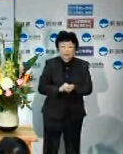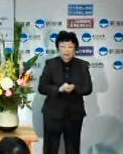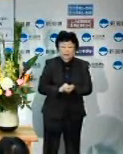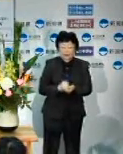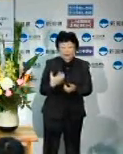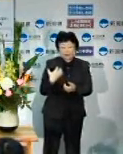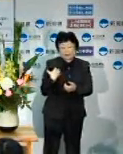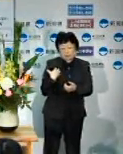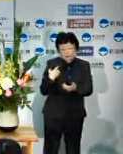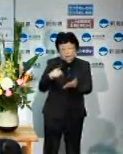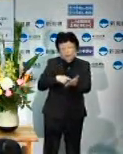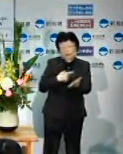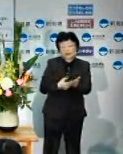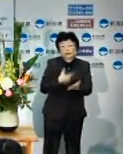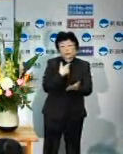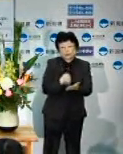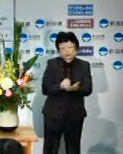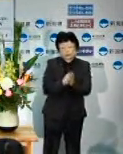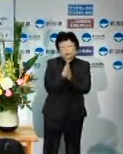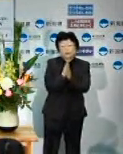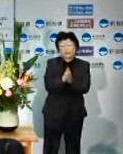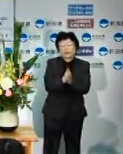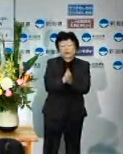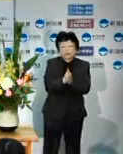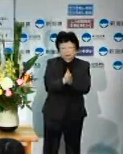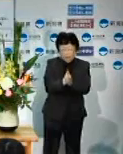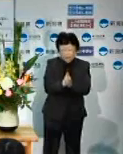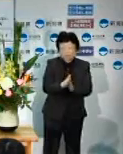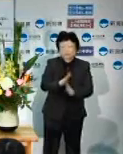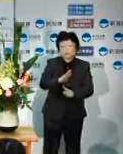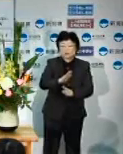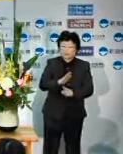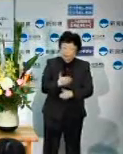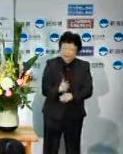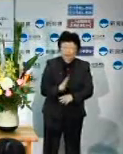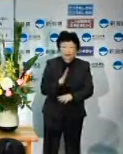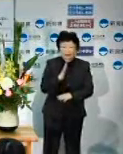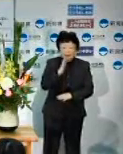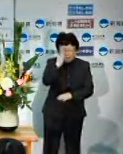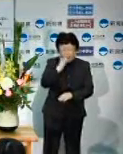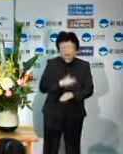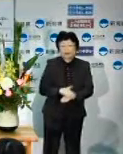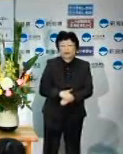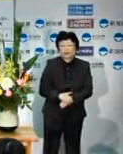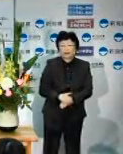任務を果たしていただきたいということを今お願いしているところですが、なかなかそうした